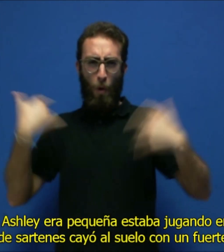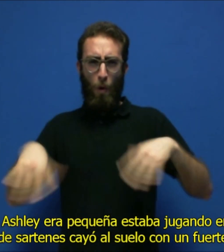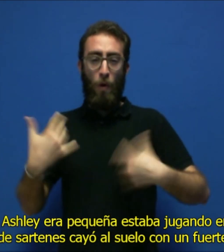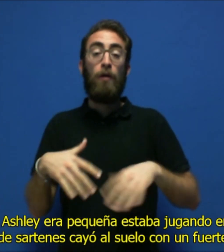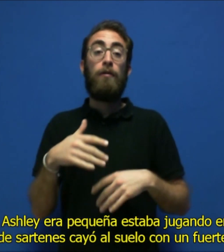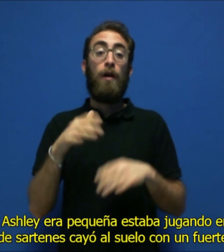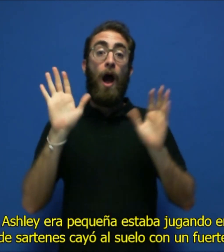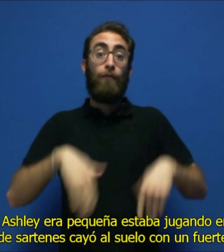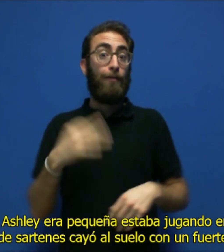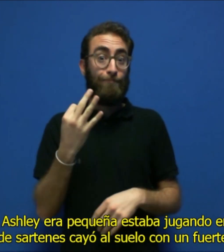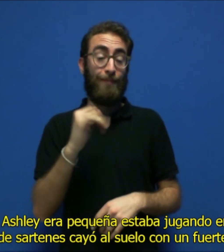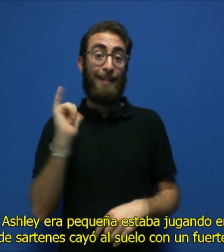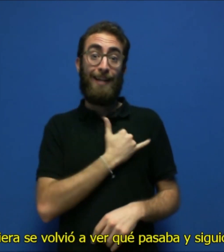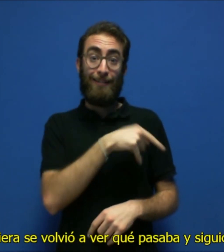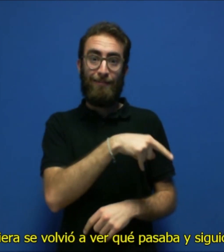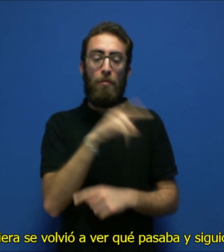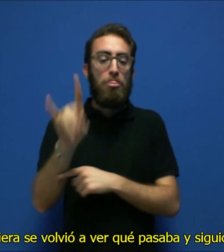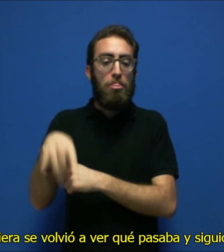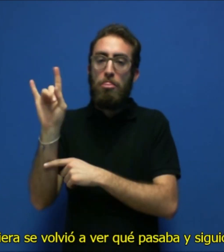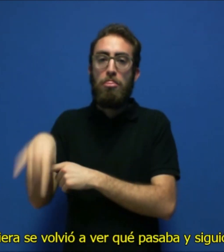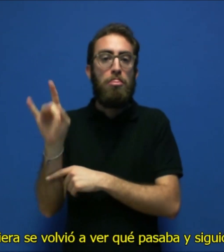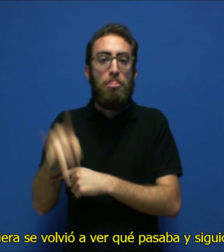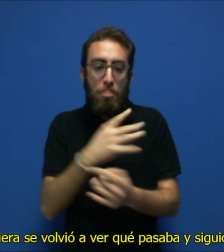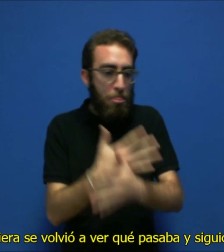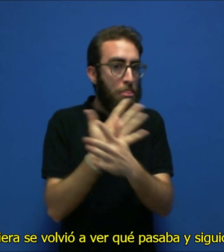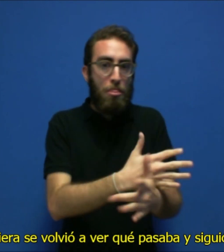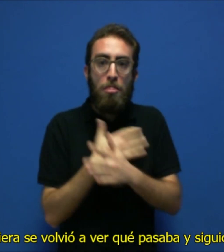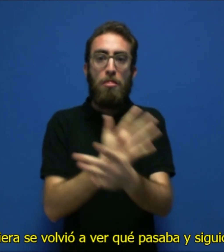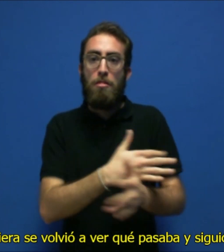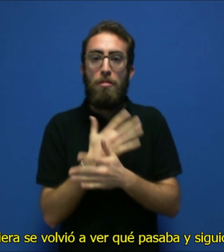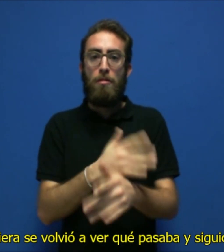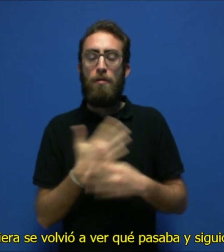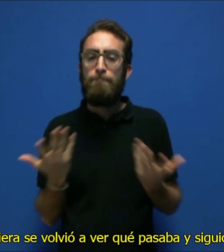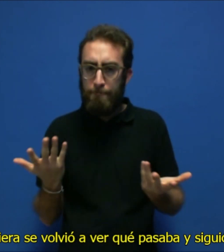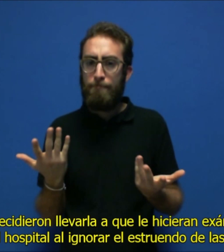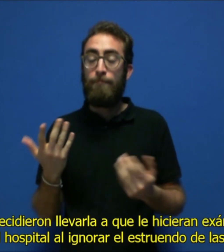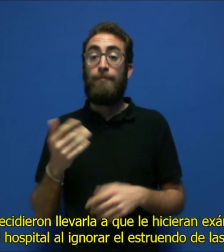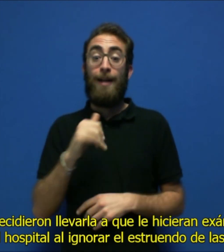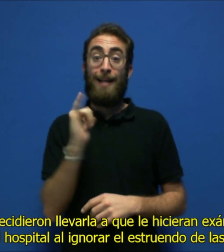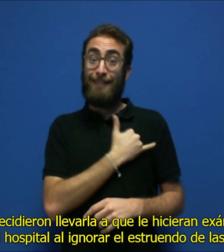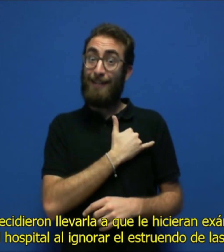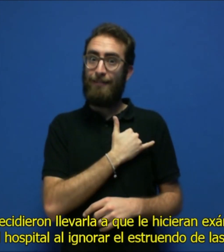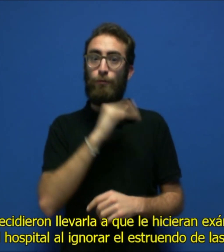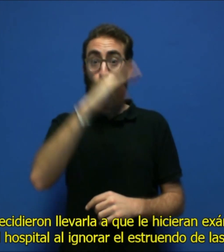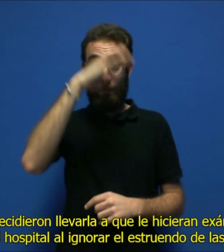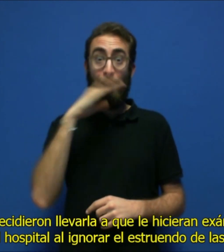sartenes cayó al suelo con un fuerte estruendo ashley ni siquiera se volvió a ver qué pasaba